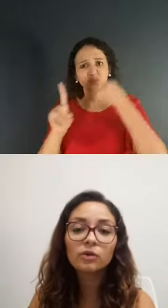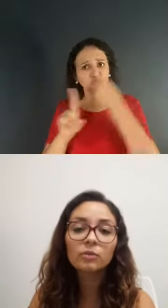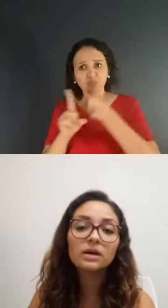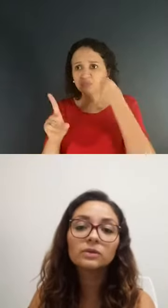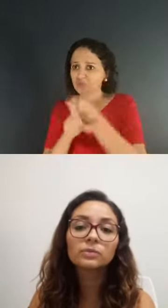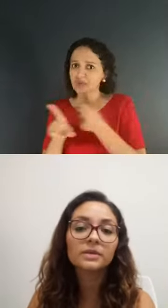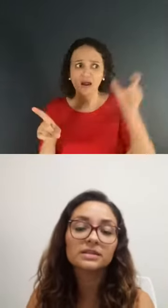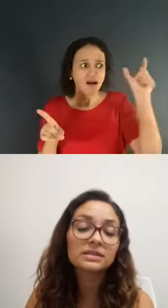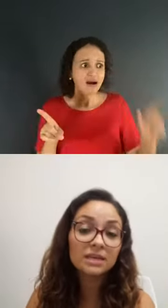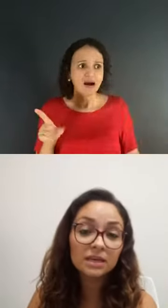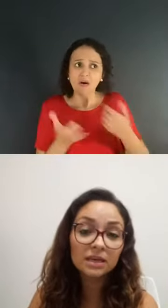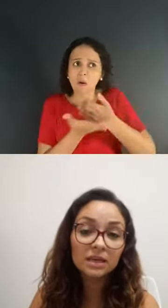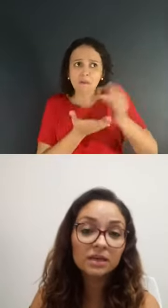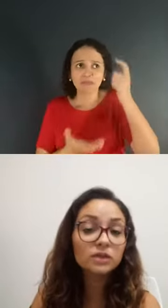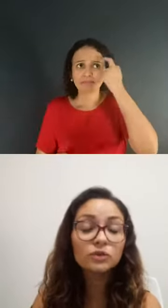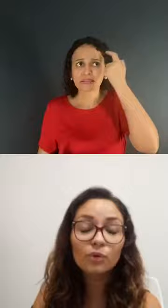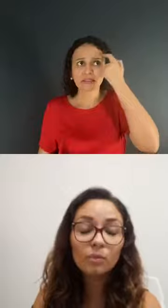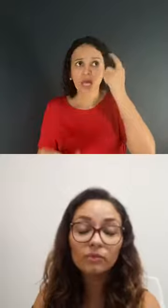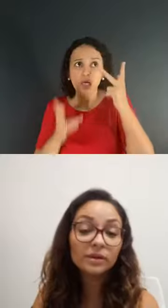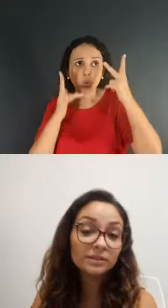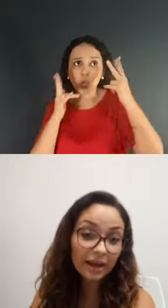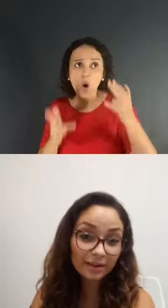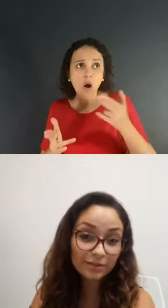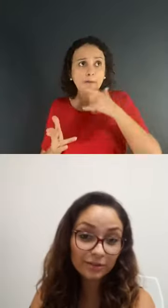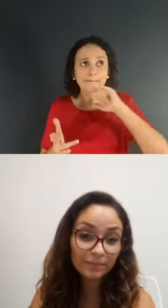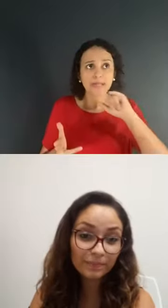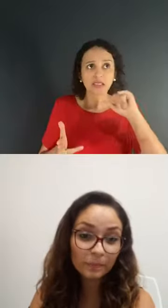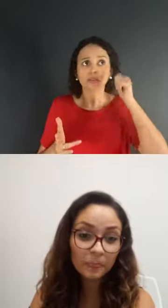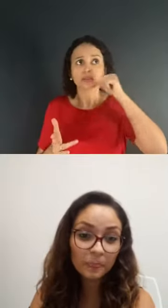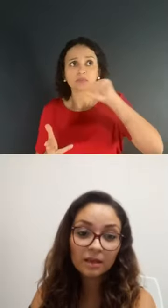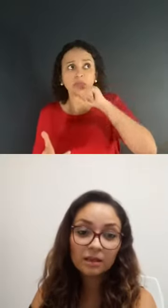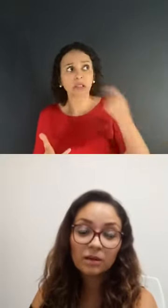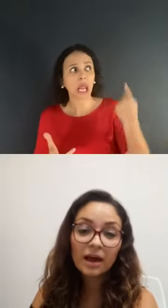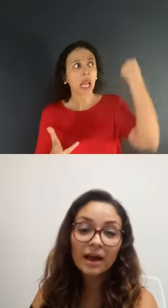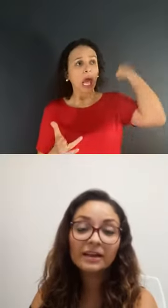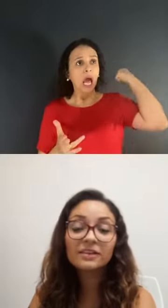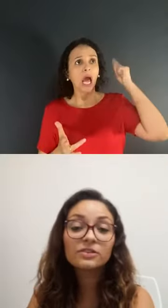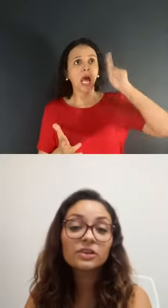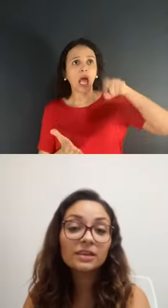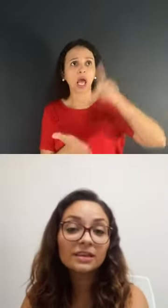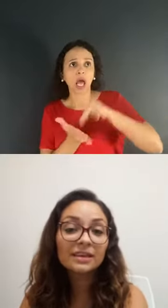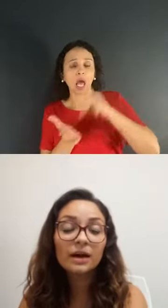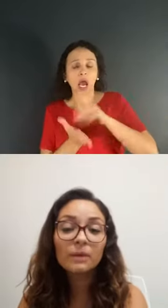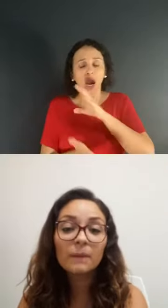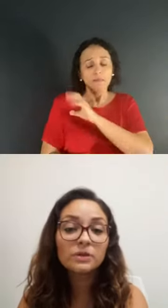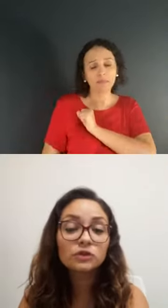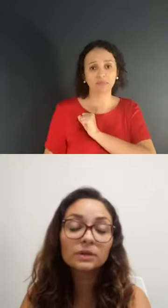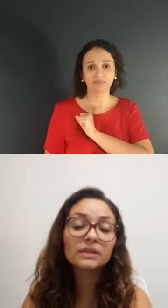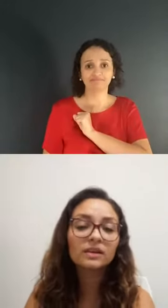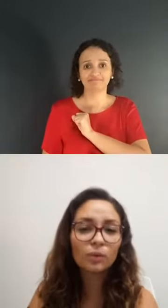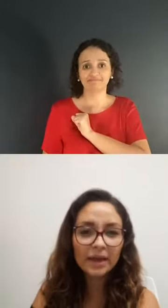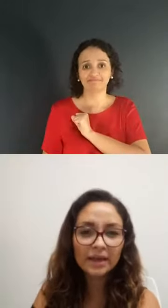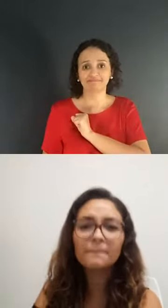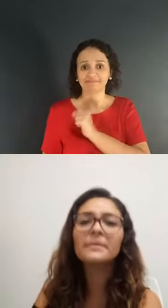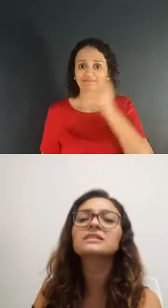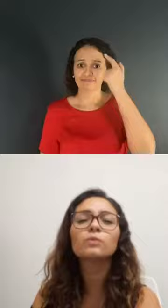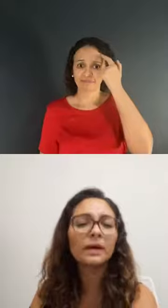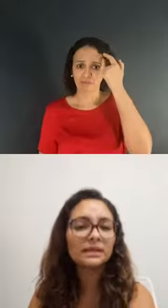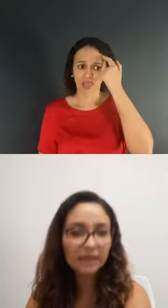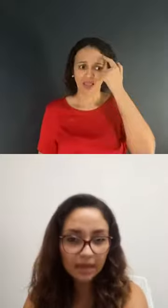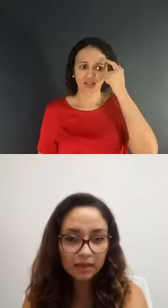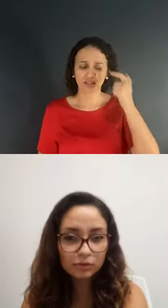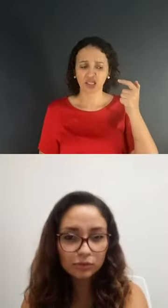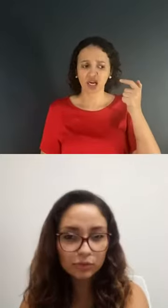acaba tomando para si isso como verdade. acredita que a pessoa que está com ela,